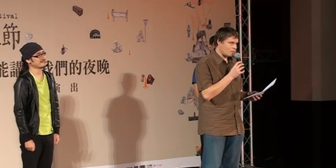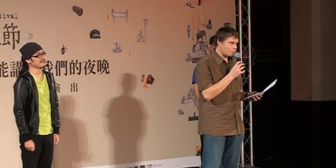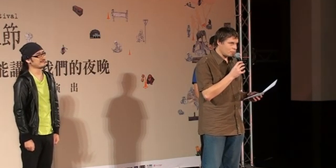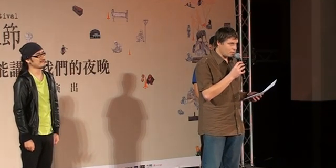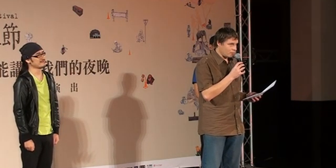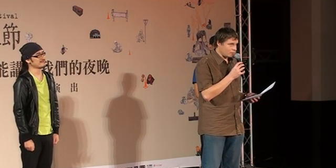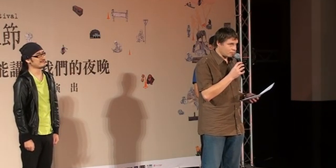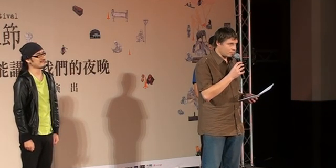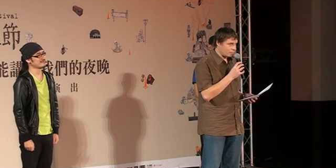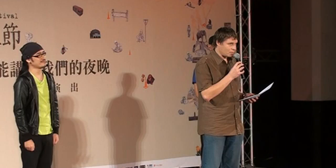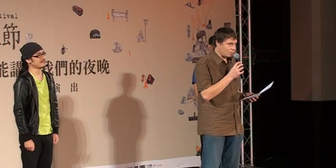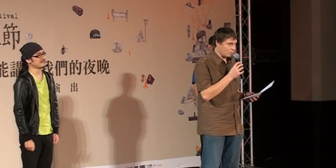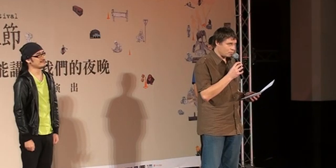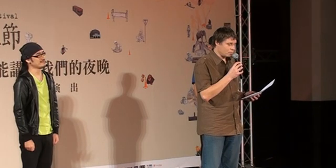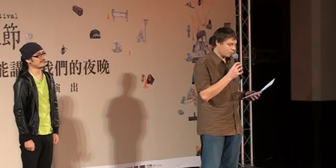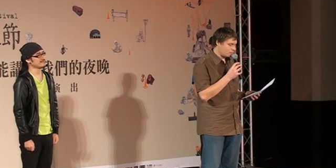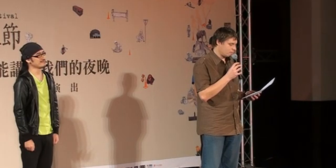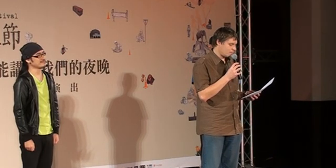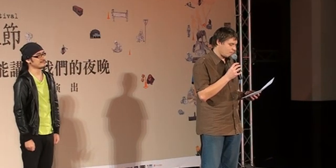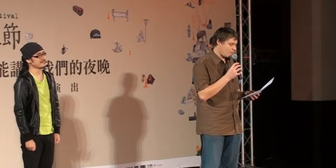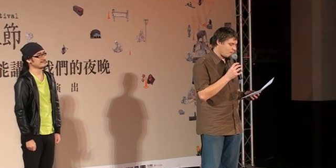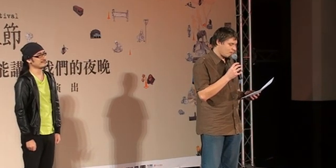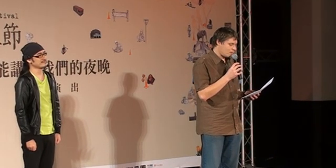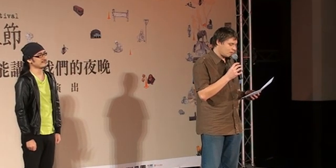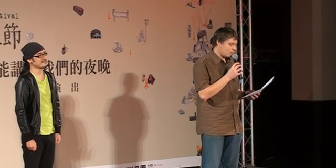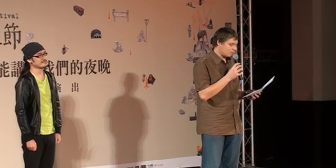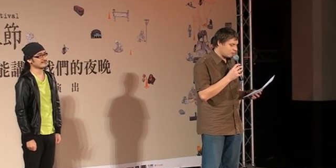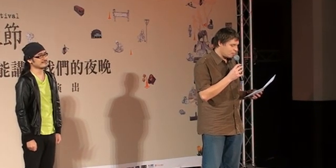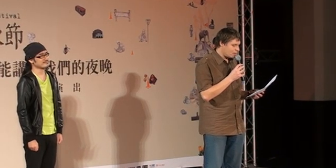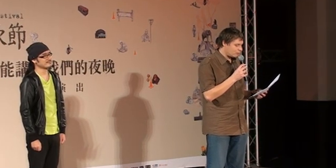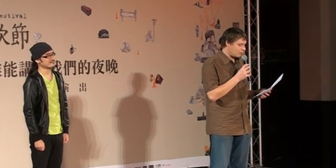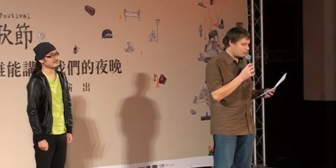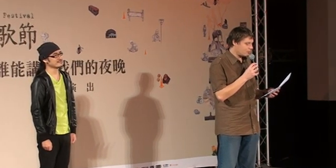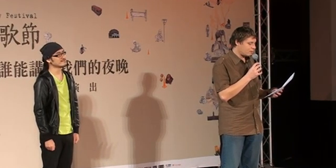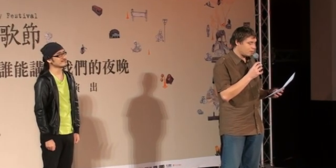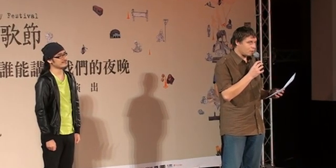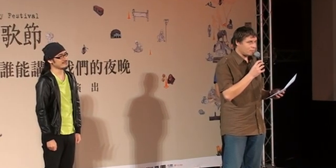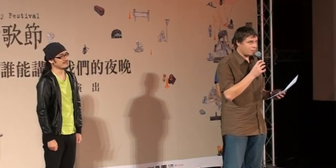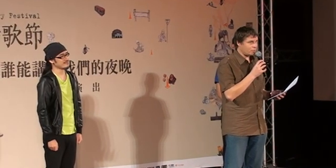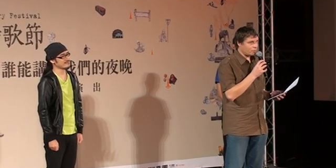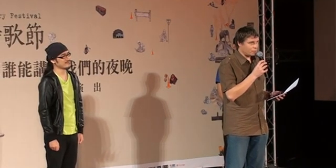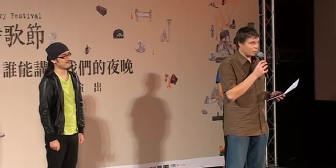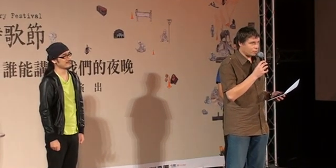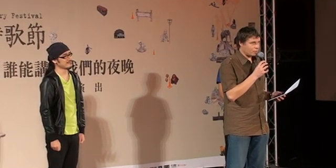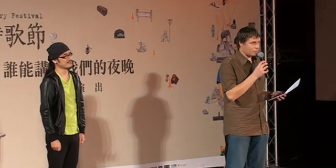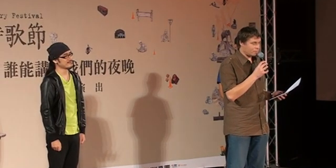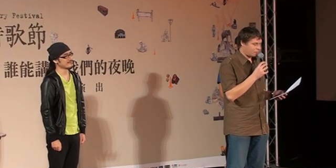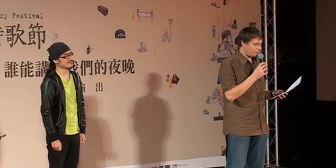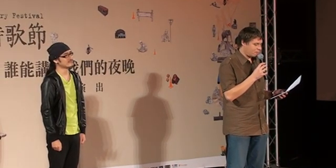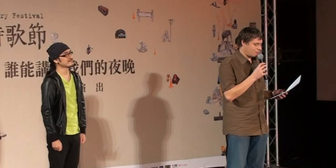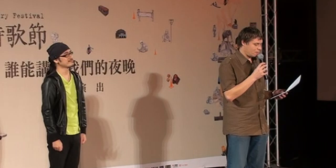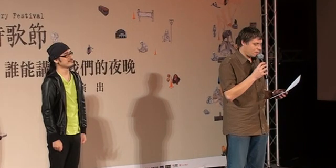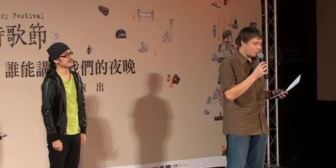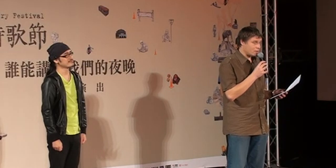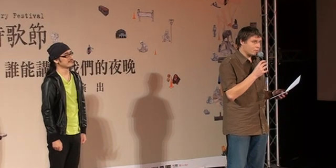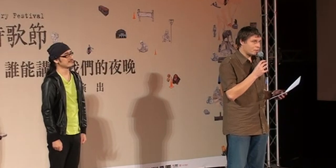Minu sõnades on augud. Laad sõu meelest oli kõik rohkem vaja tühjust. Aga